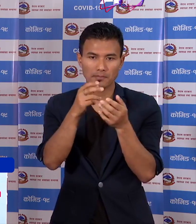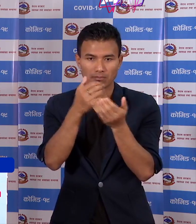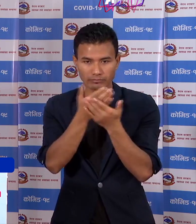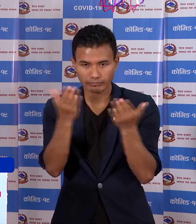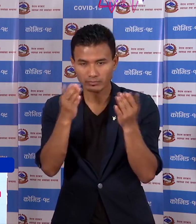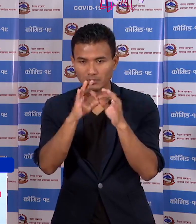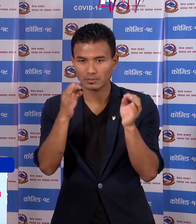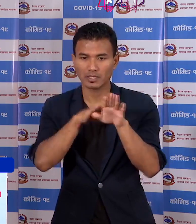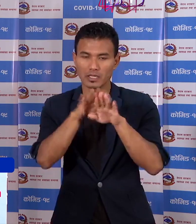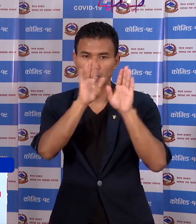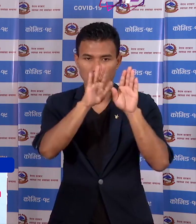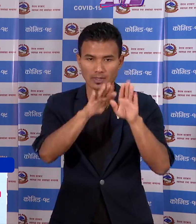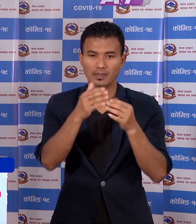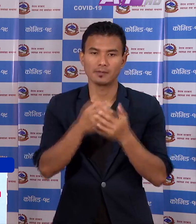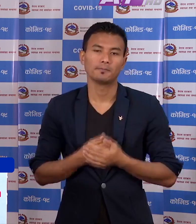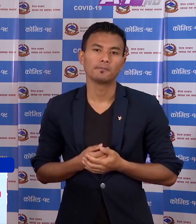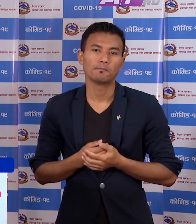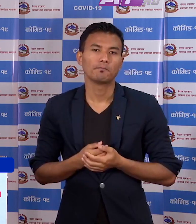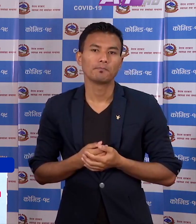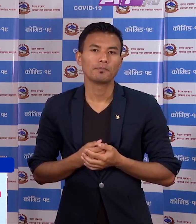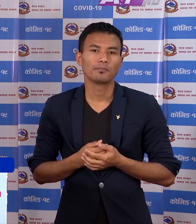धेरे धन्यवाद दिन चाहांचु सद्वापको लागी